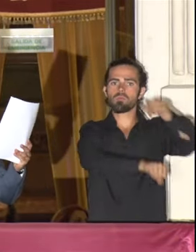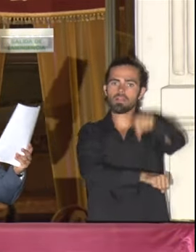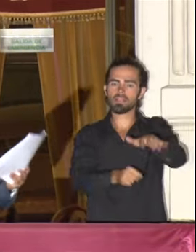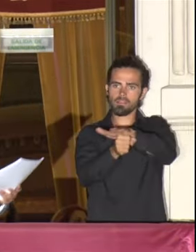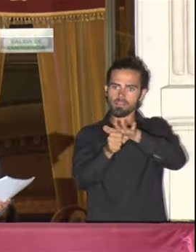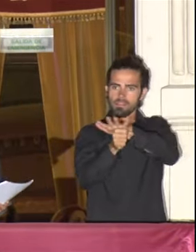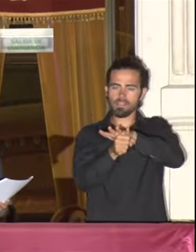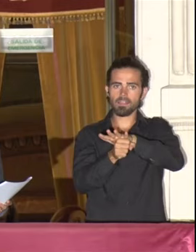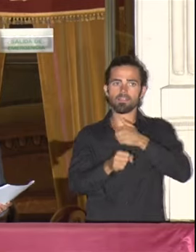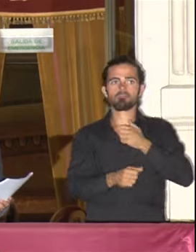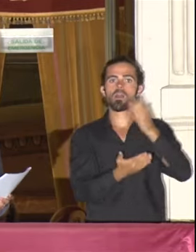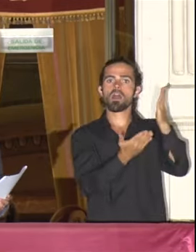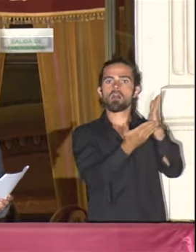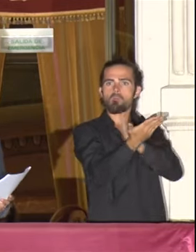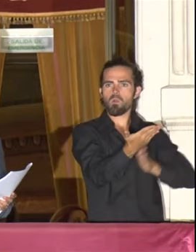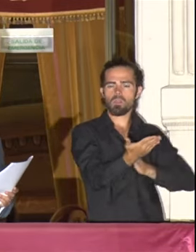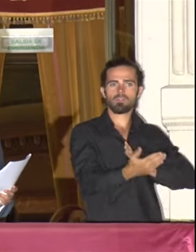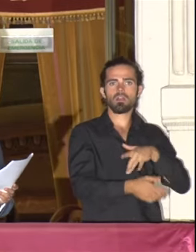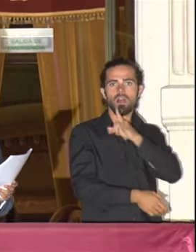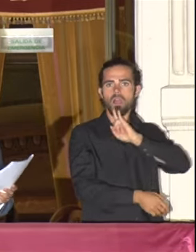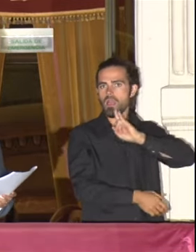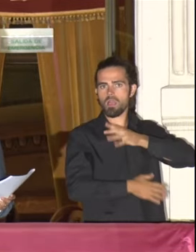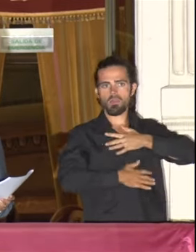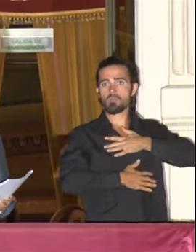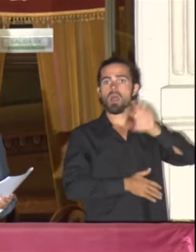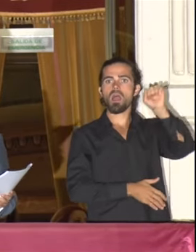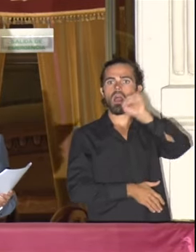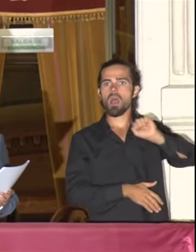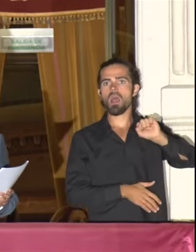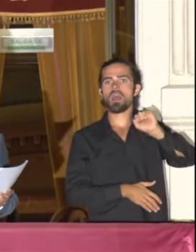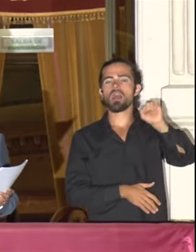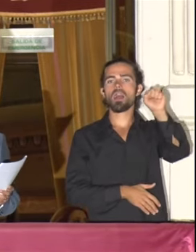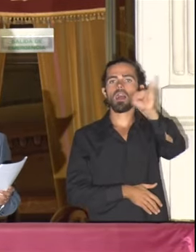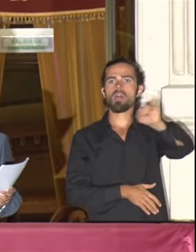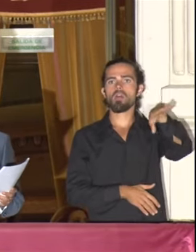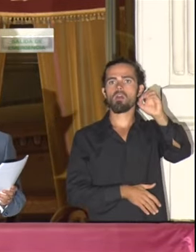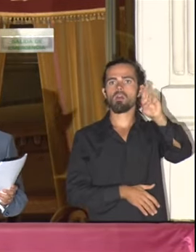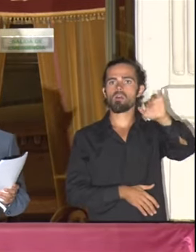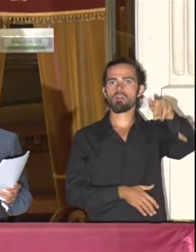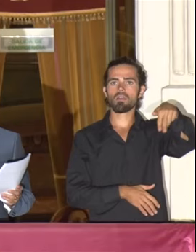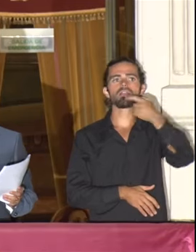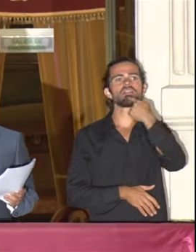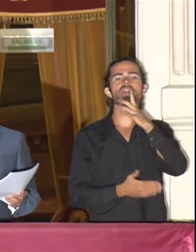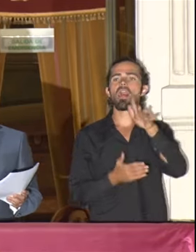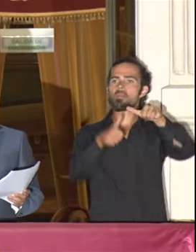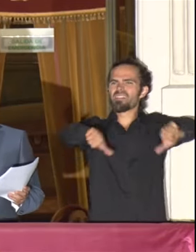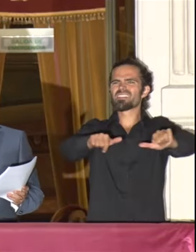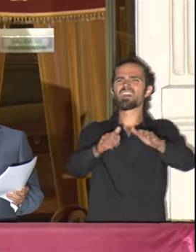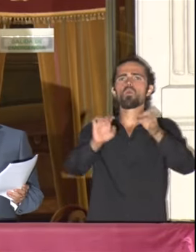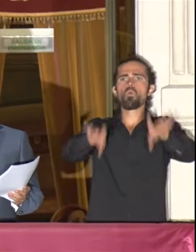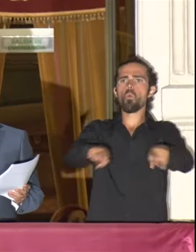admirado Azorín. Albacete, en el Nueva York de la Mancha. Se refería a la ciudad que no descansa,